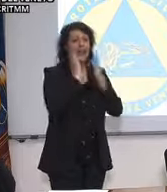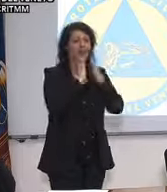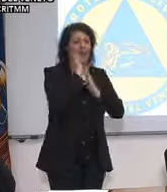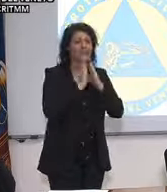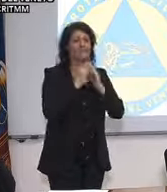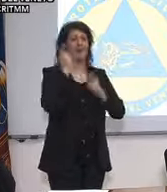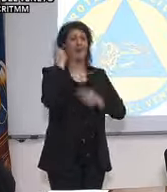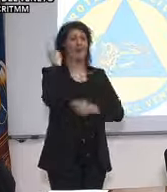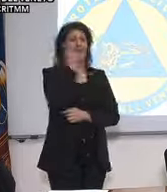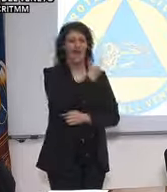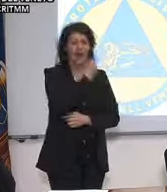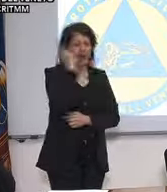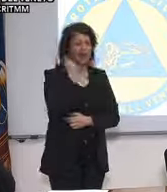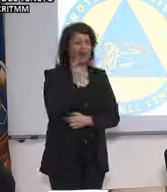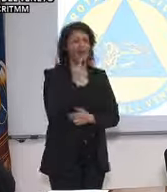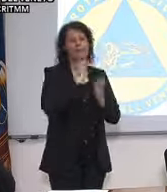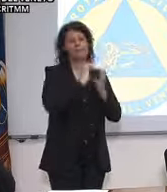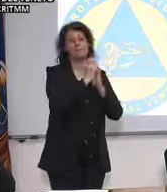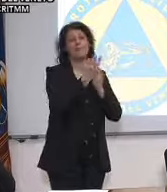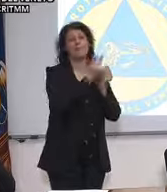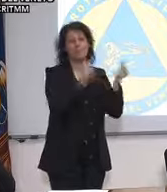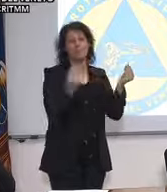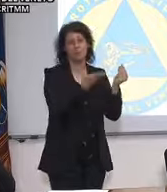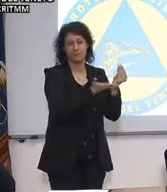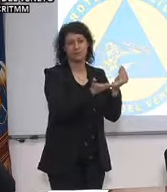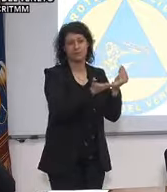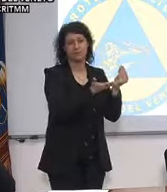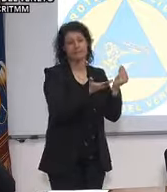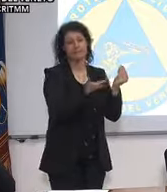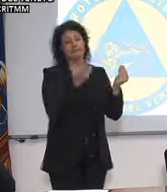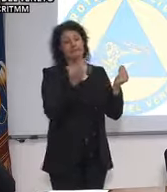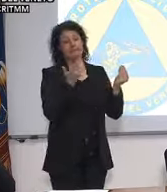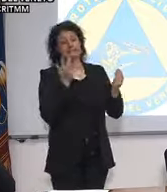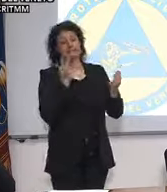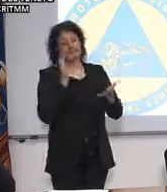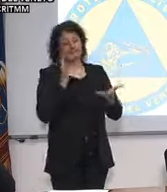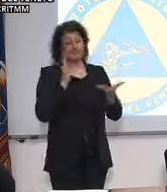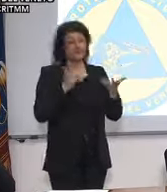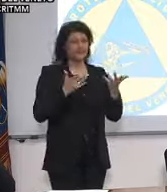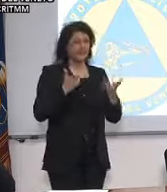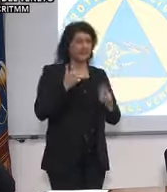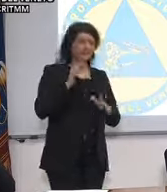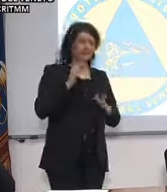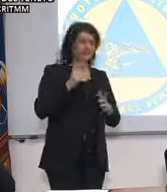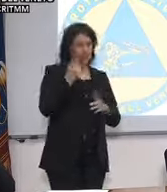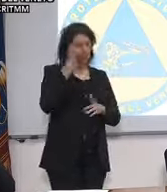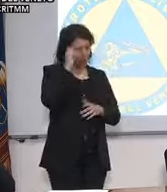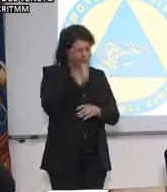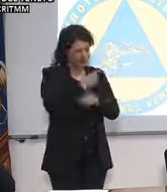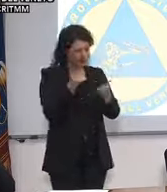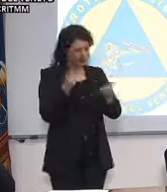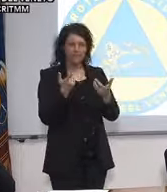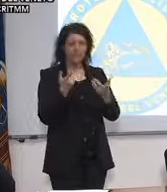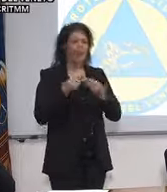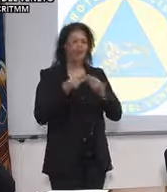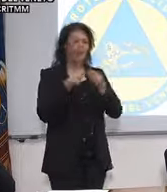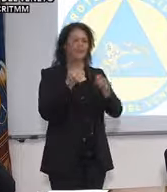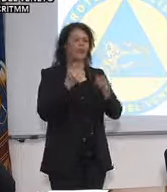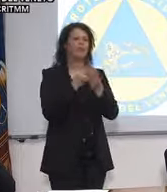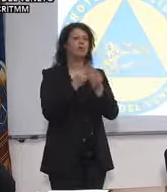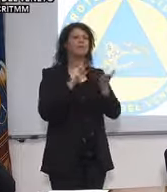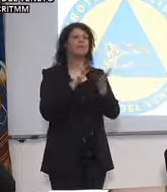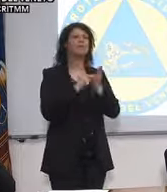quant'altro, per cui ho l'impressione che in linea di ragionamento giuridico secondo me ci sta, ma non risolviamo il problema